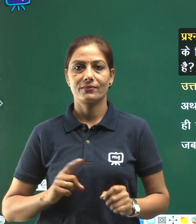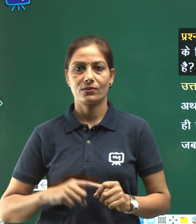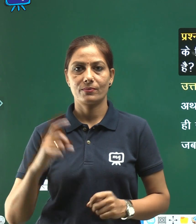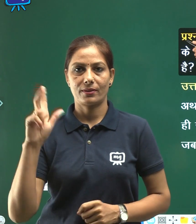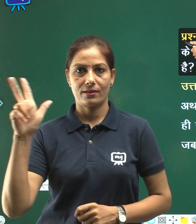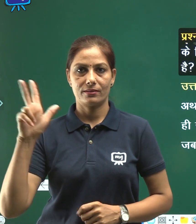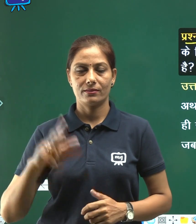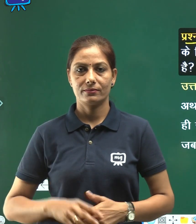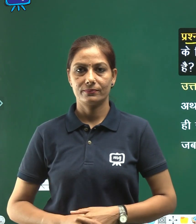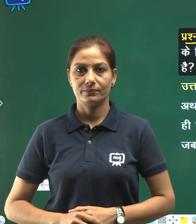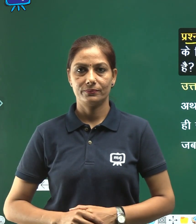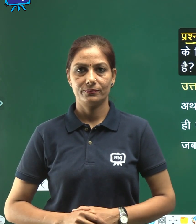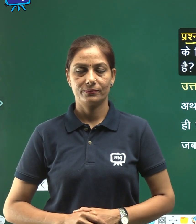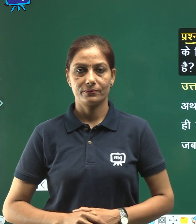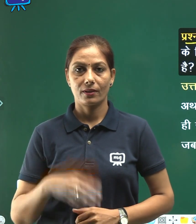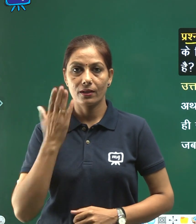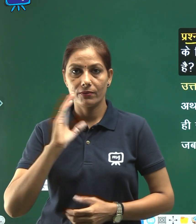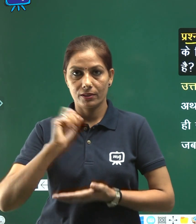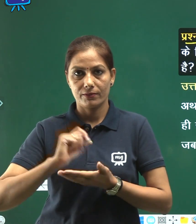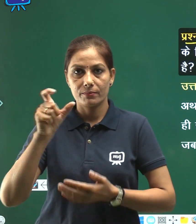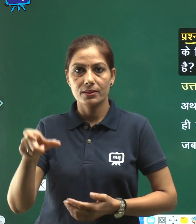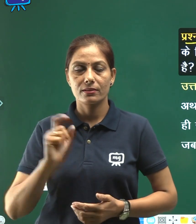प्रश्न 8, कवि ने